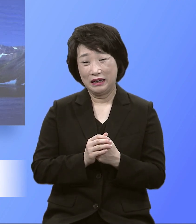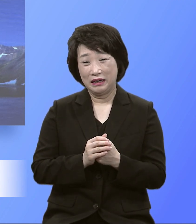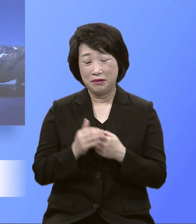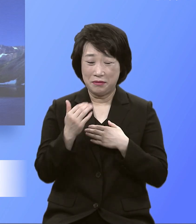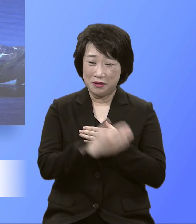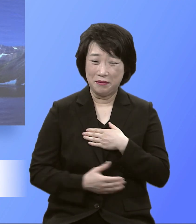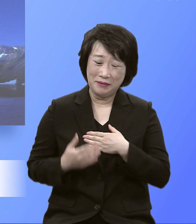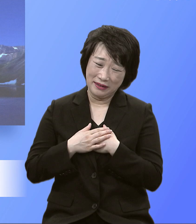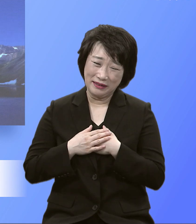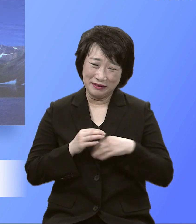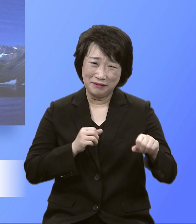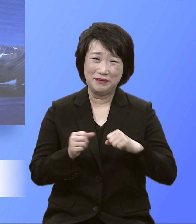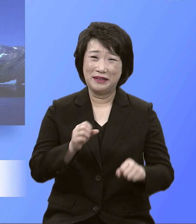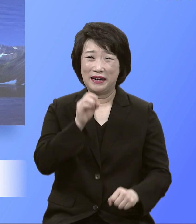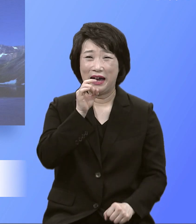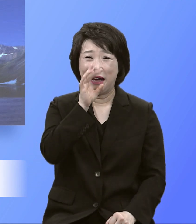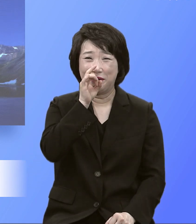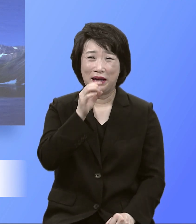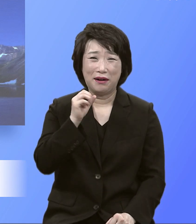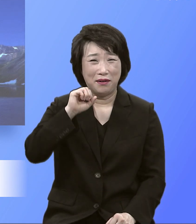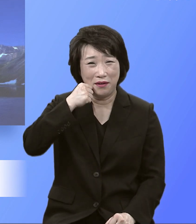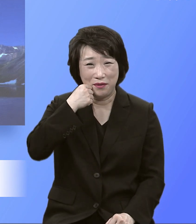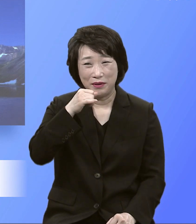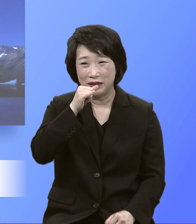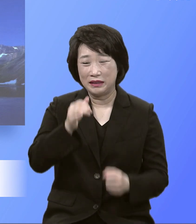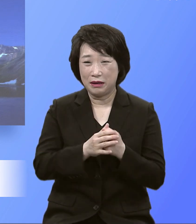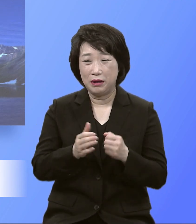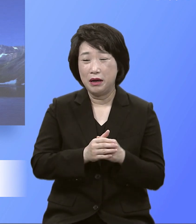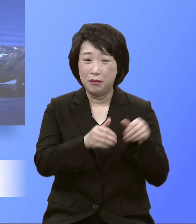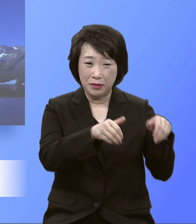맘대로 못 오니까 목사님